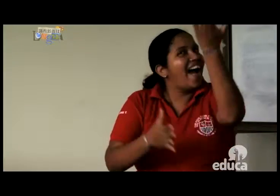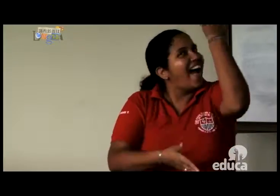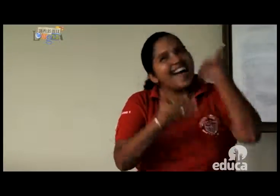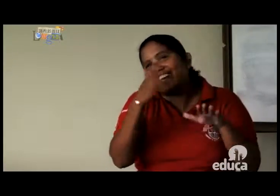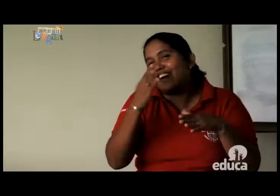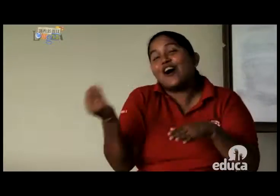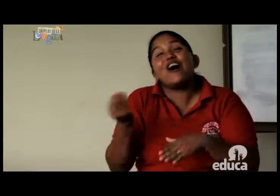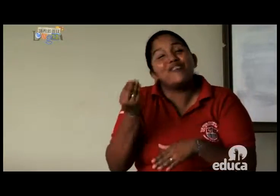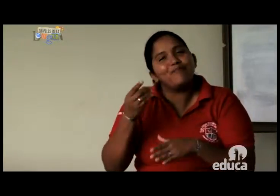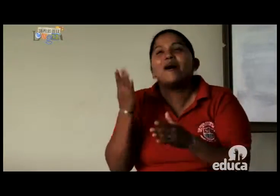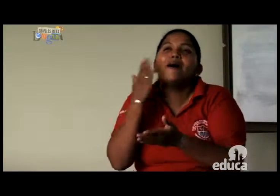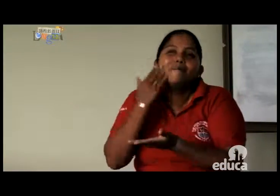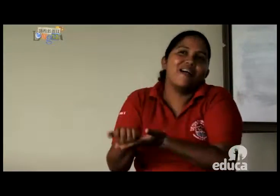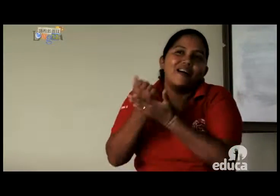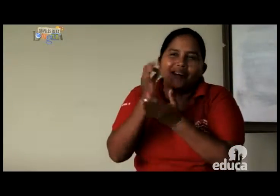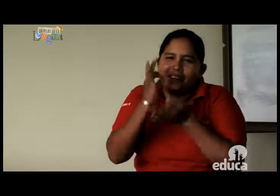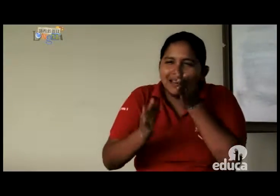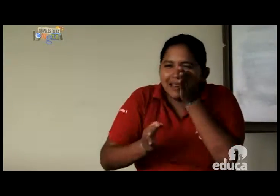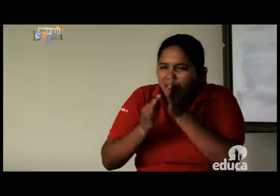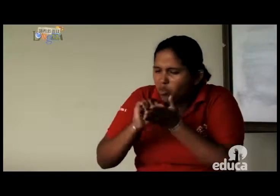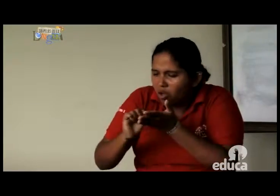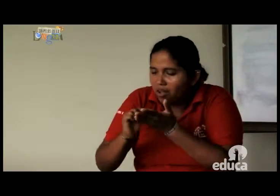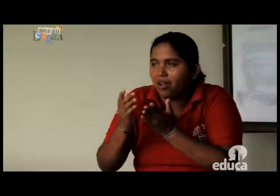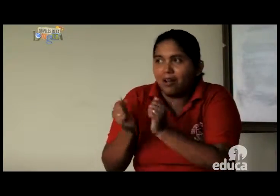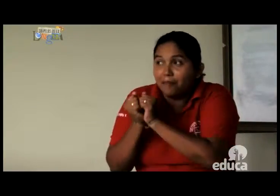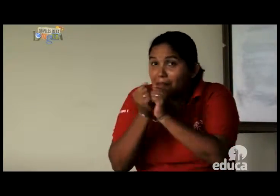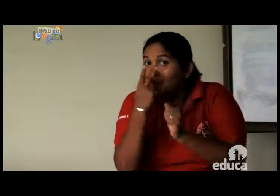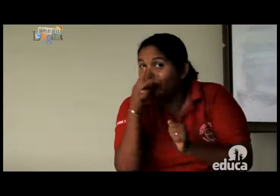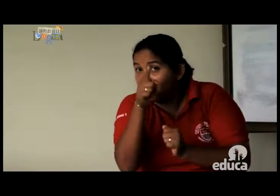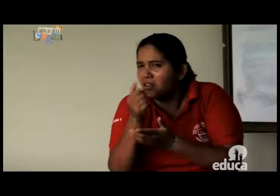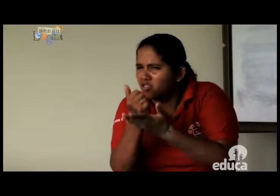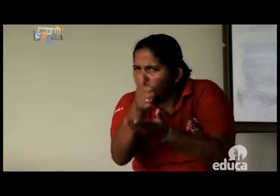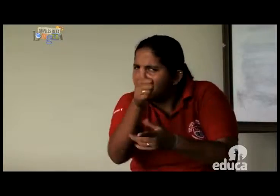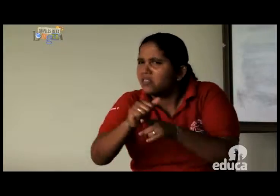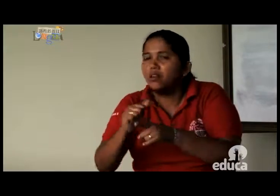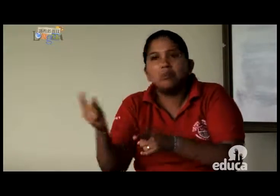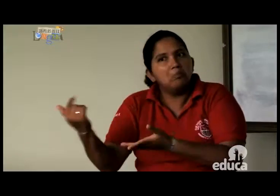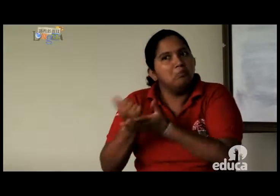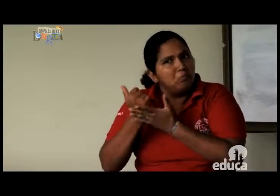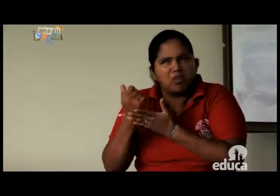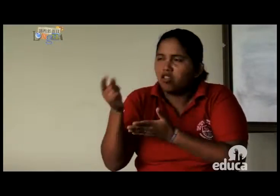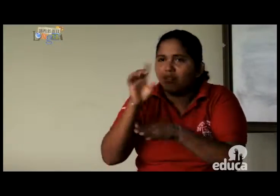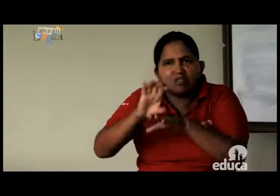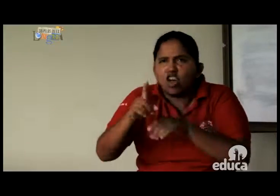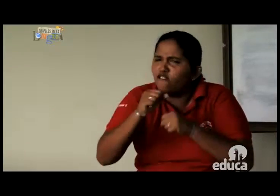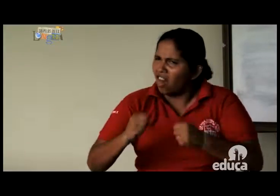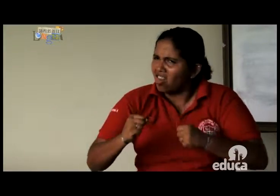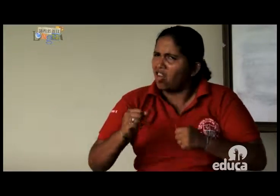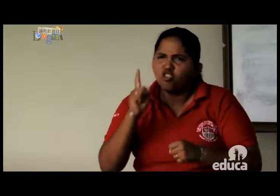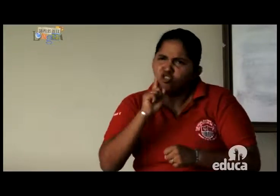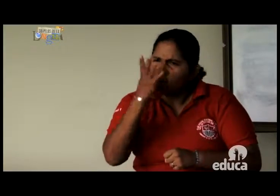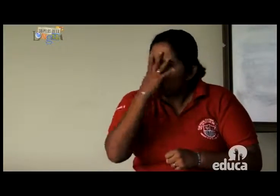Antes, cuando era joven, me ayudaban. Me decían que sea fuerte y que no sienta vergüenza de ser